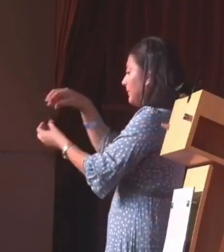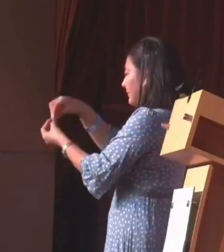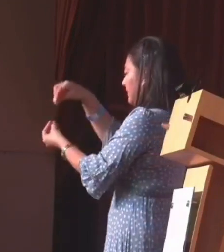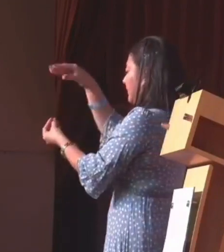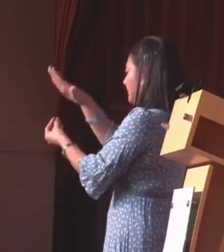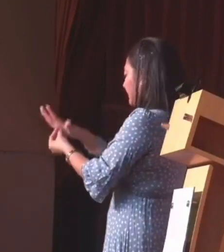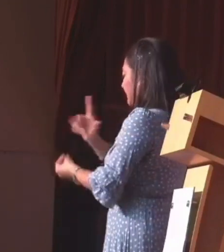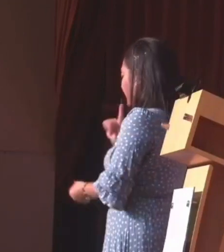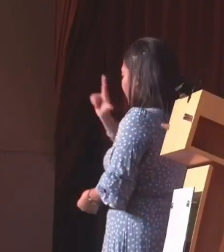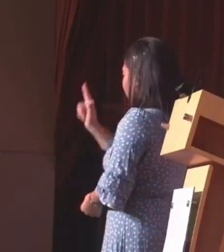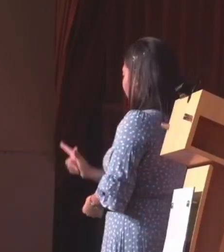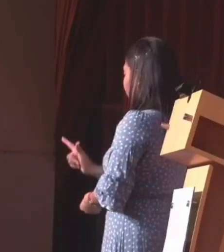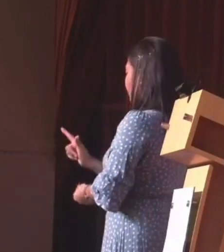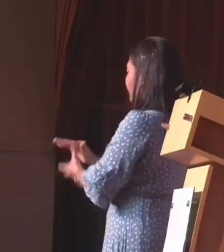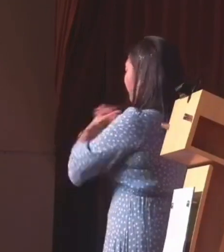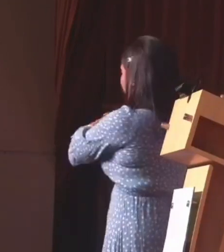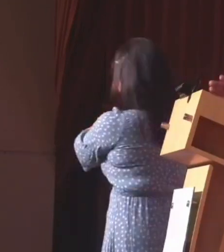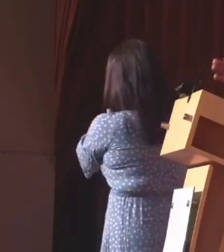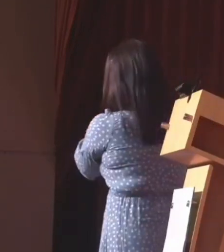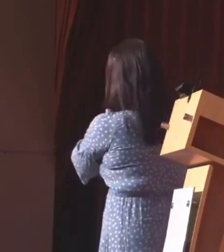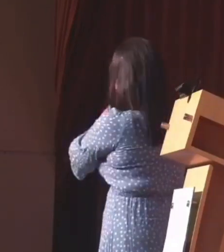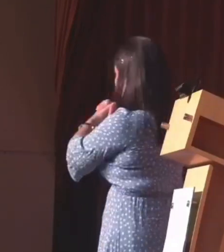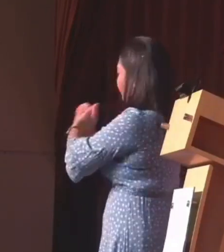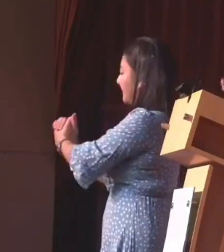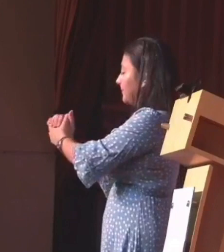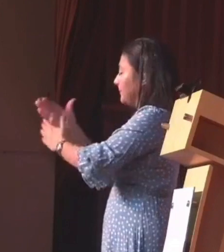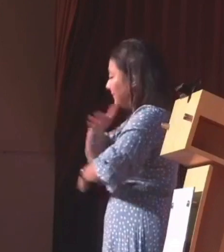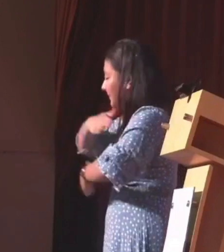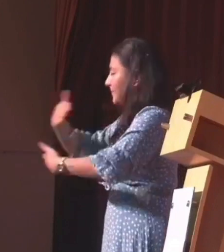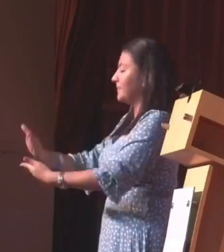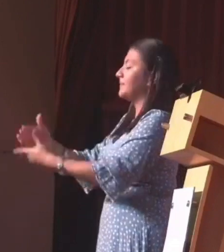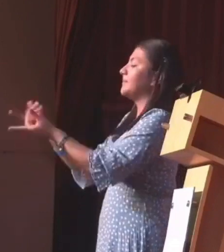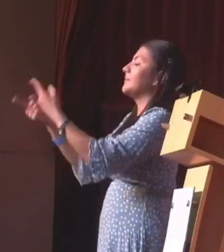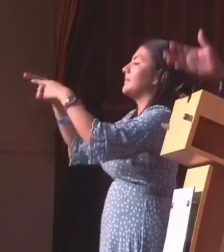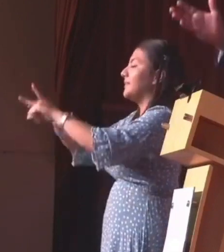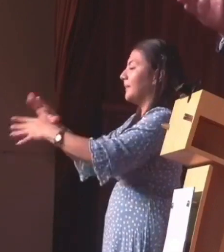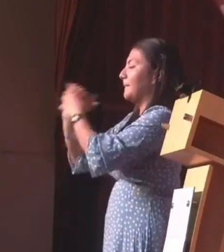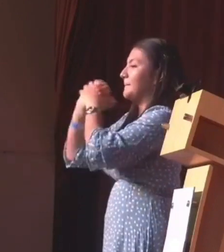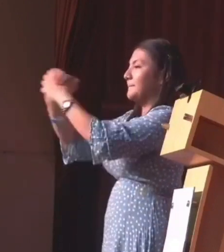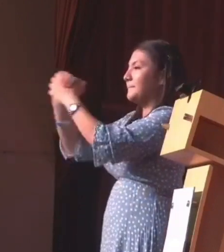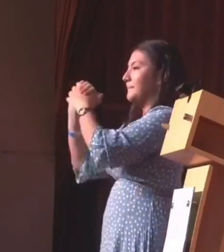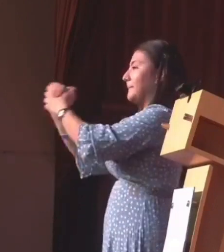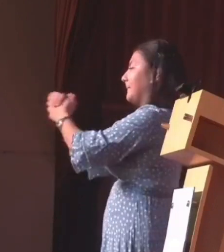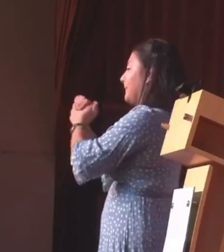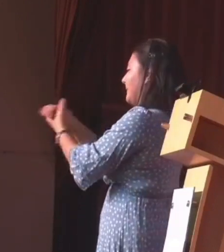también, saludos. Hermano Rubén, reciba un saludo de la juventud del Distrito 8.